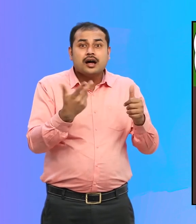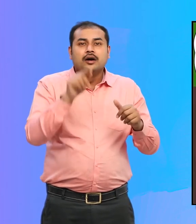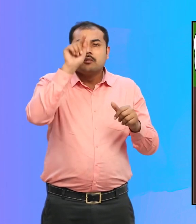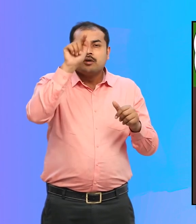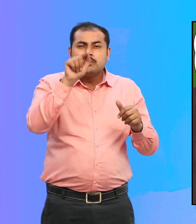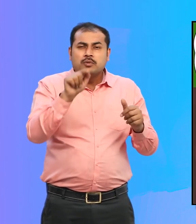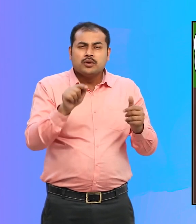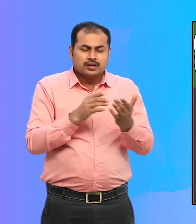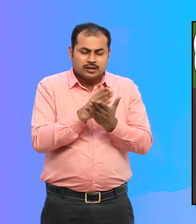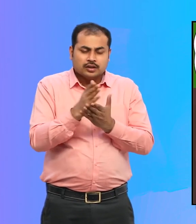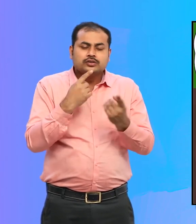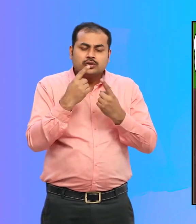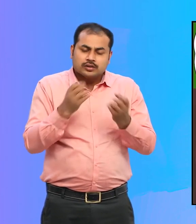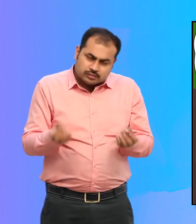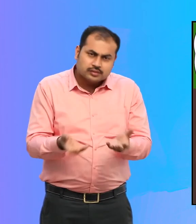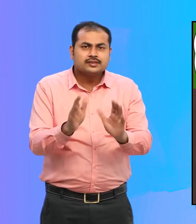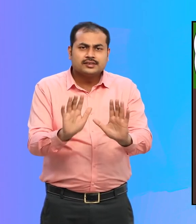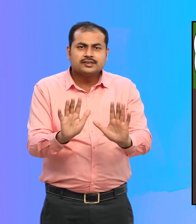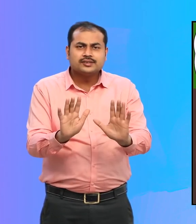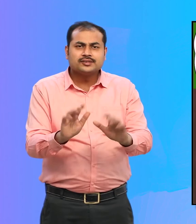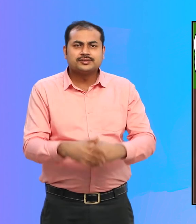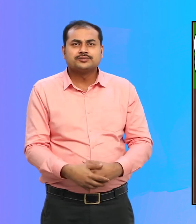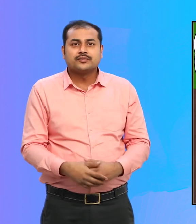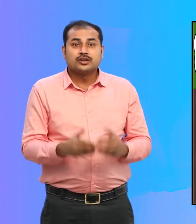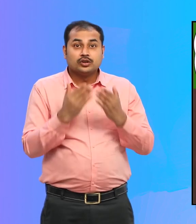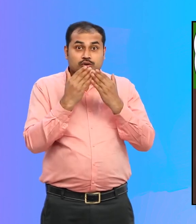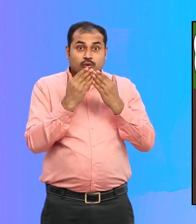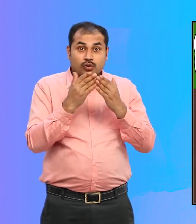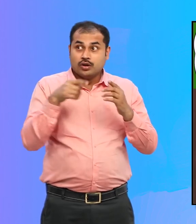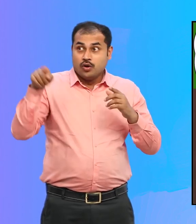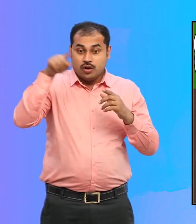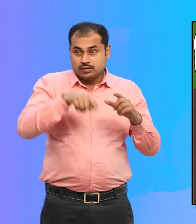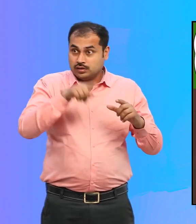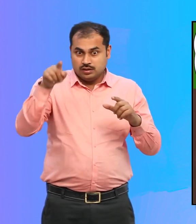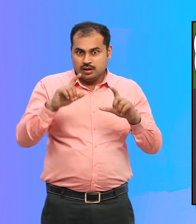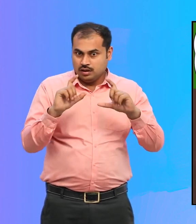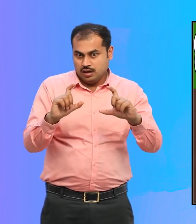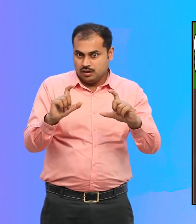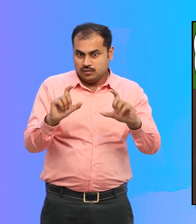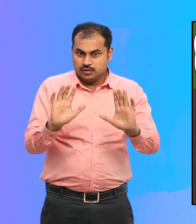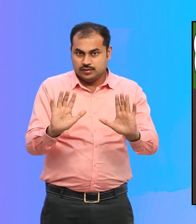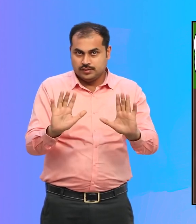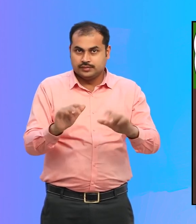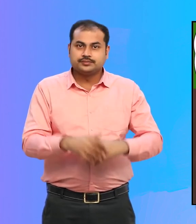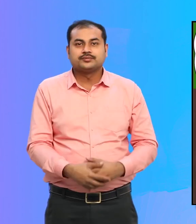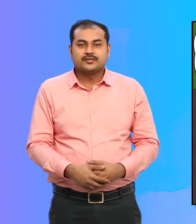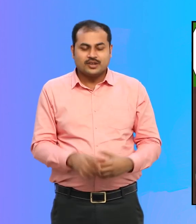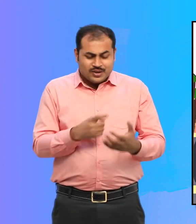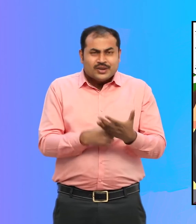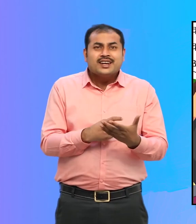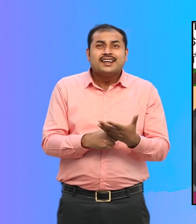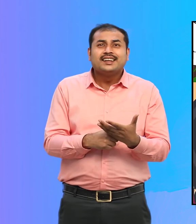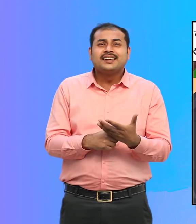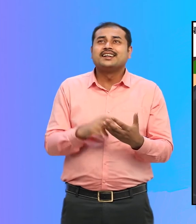सुबह मेहता के बारे में और बात करेंगे अब आज तू स्कूल में अपना ध्यान रखना है कि